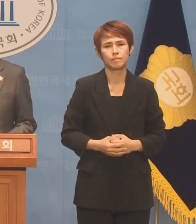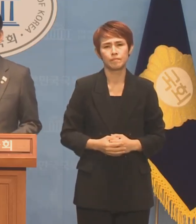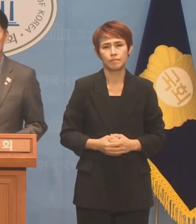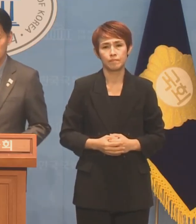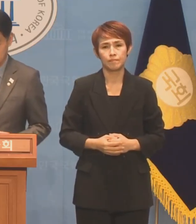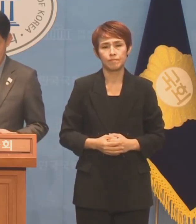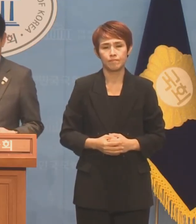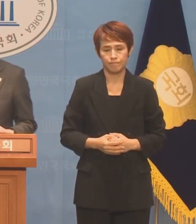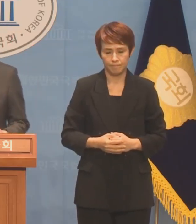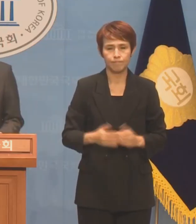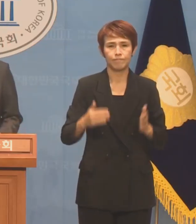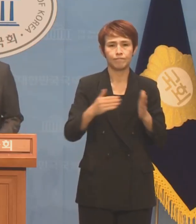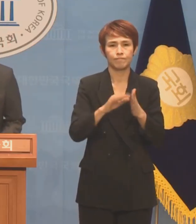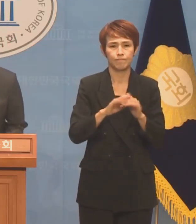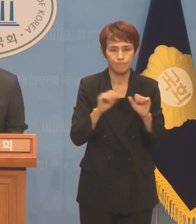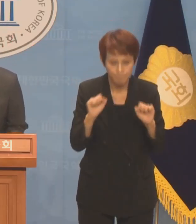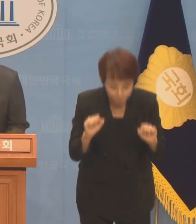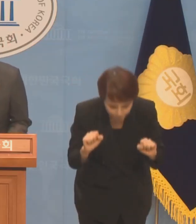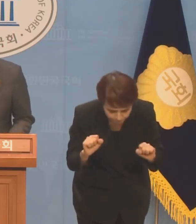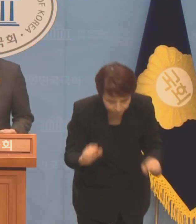이상입니다.